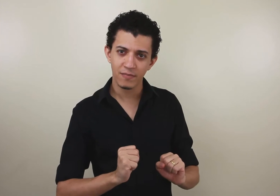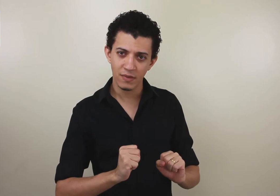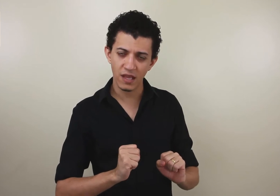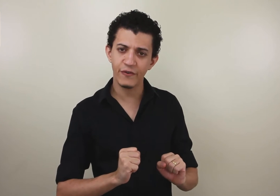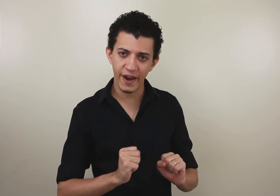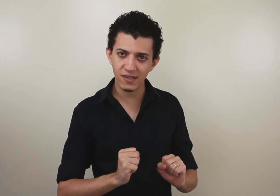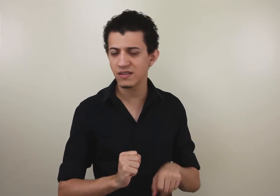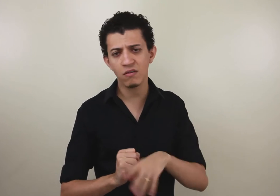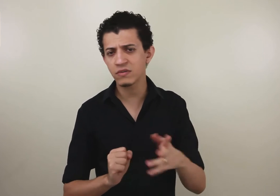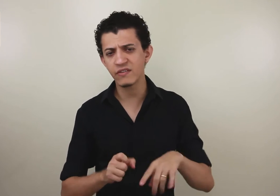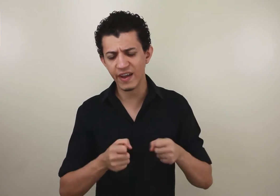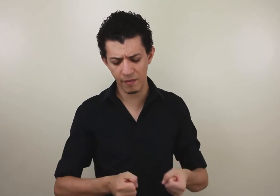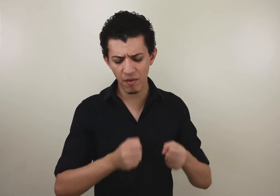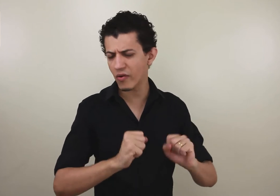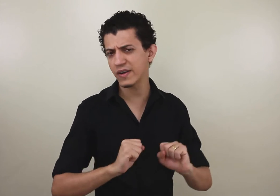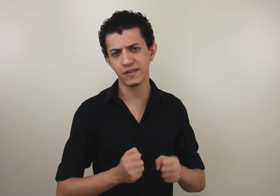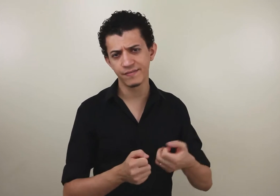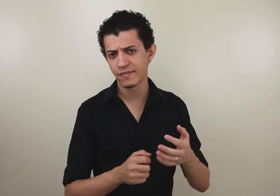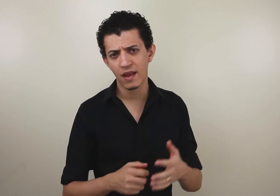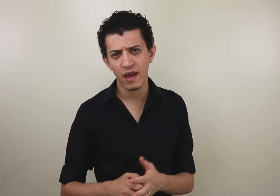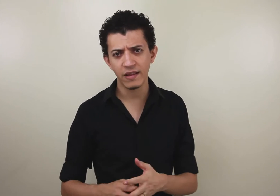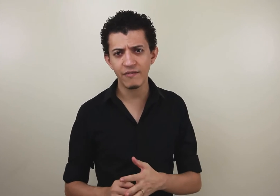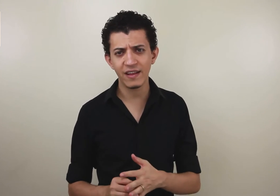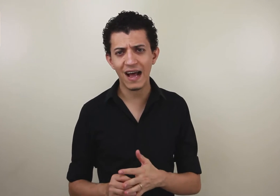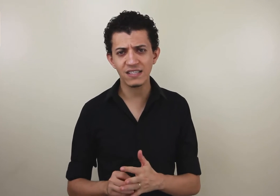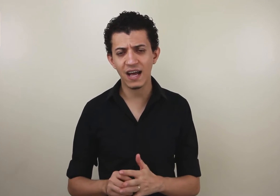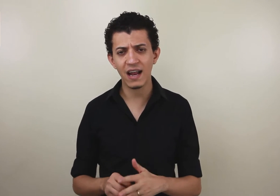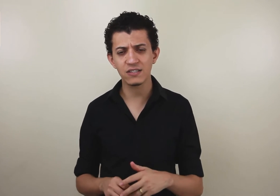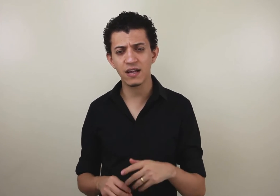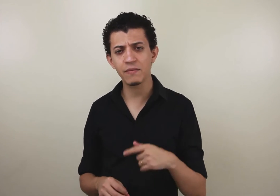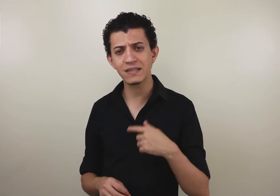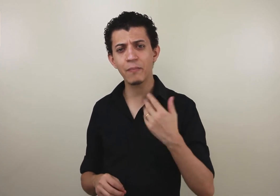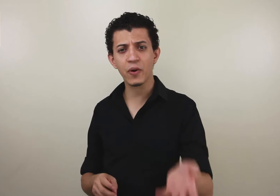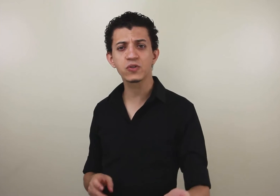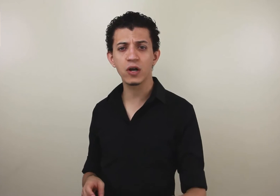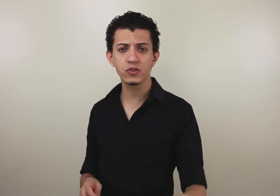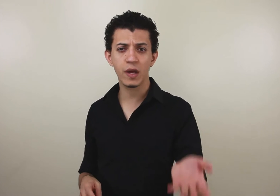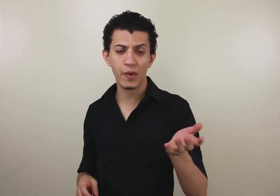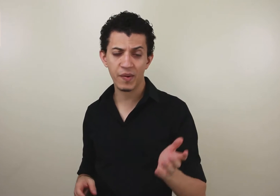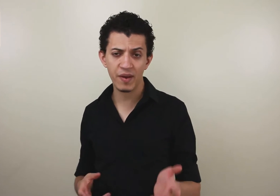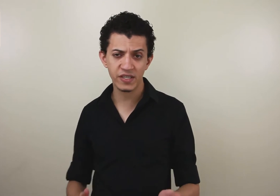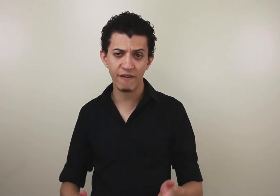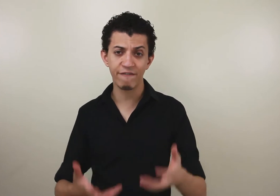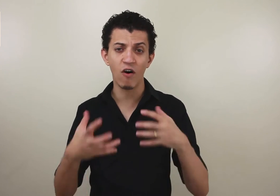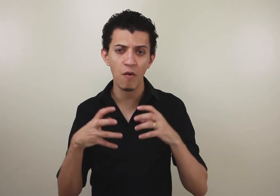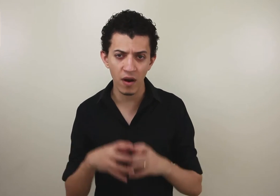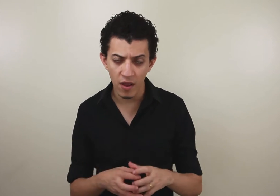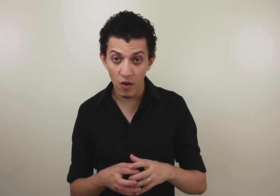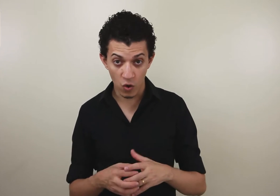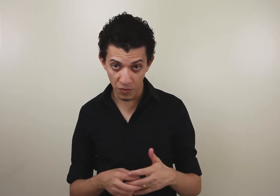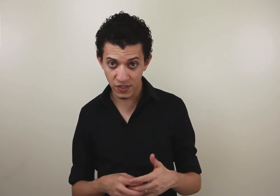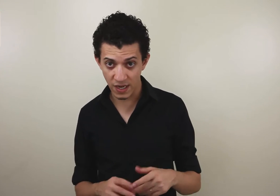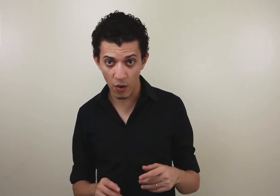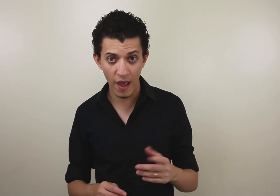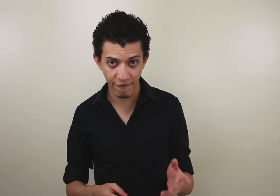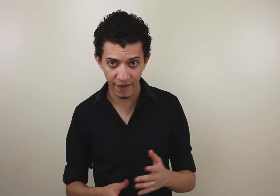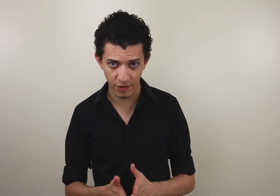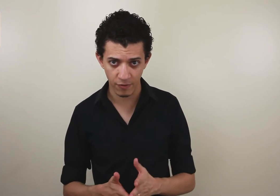Tem diferença? Não, não tem diferença, é a coisa. Na verdade, está relacionada mais à prosódia do que propriamente à forma como o sinal é feito.